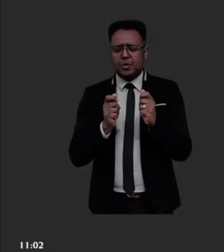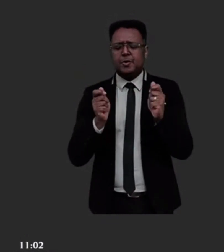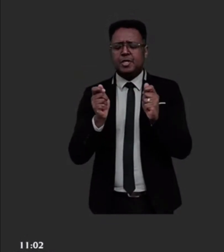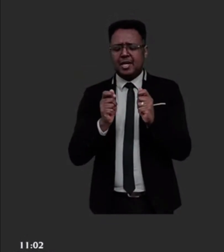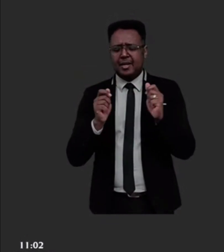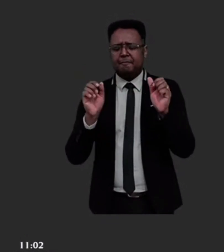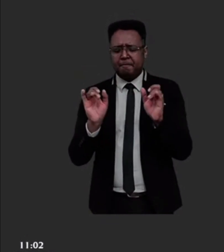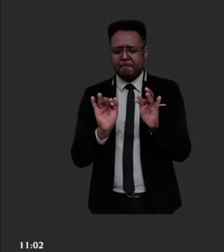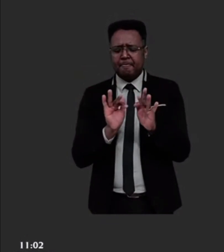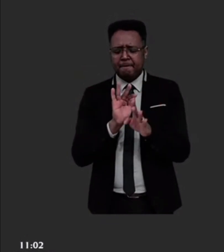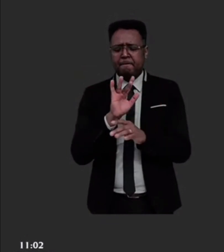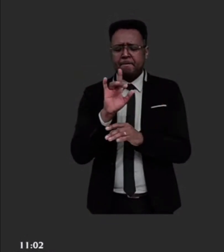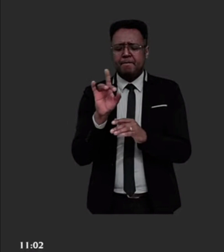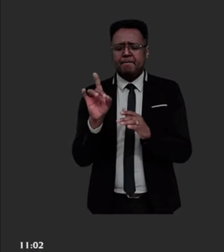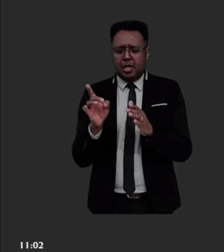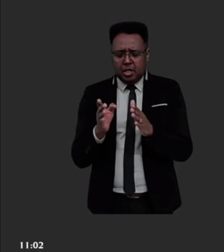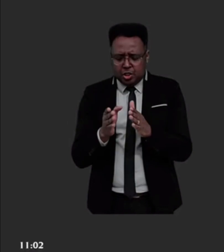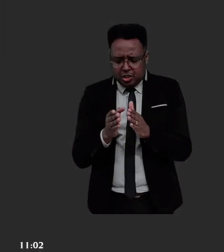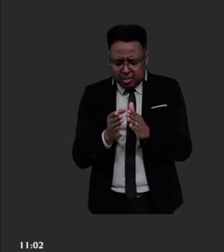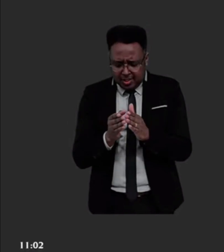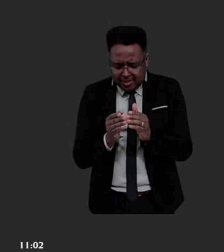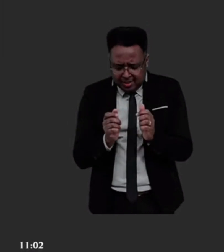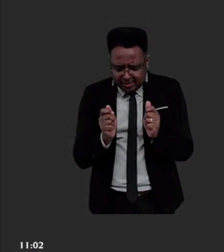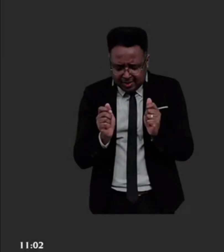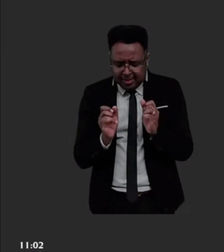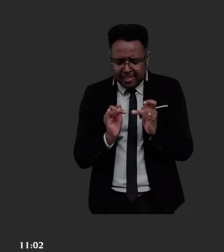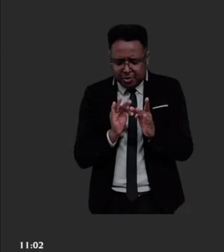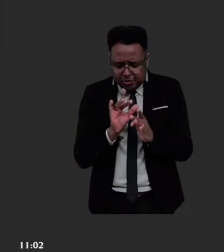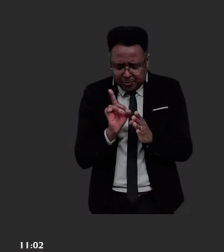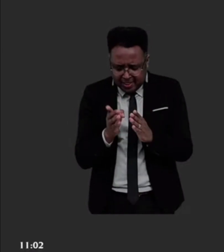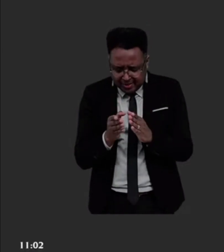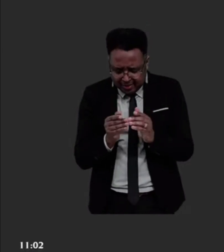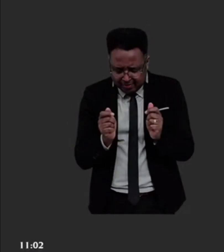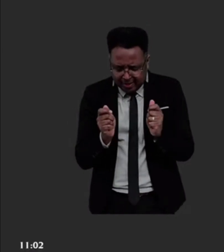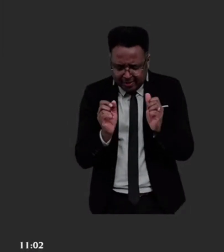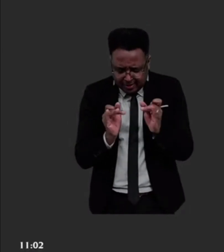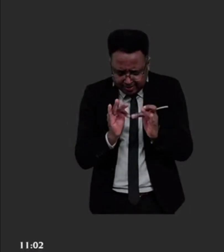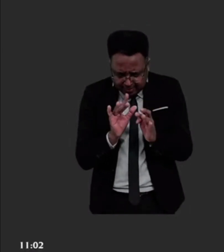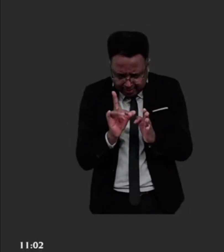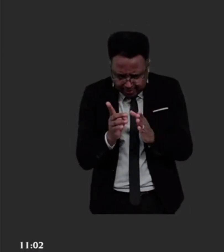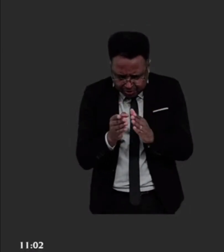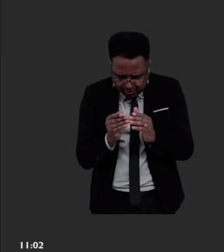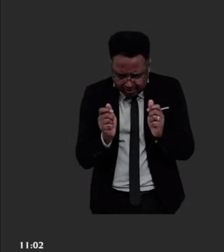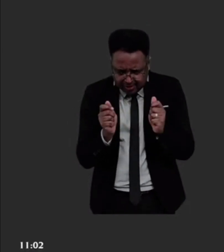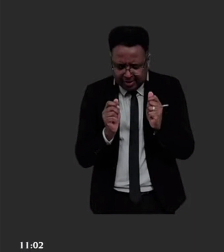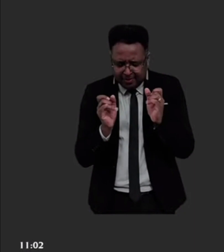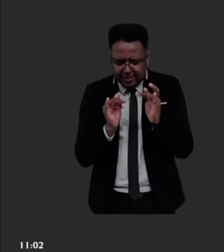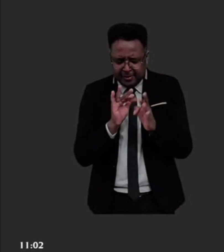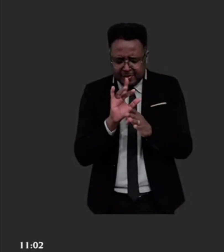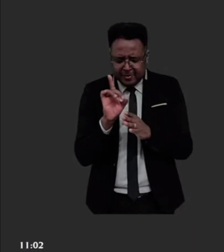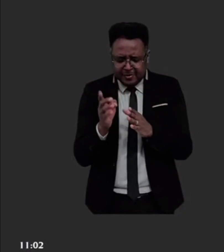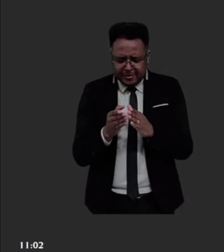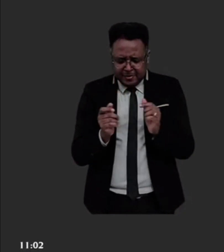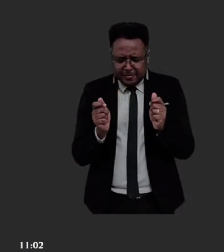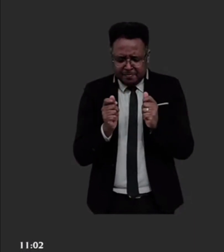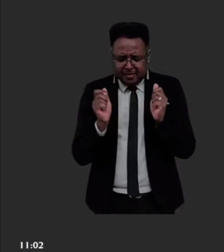Glória a Deus. Glória a Deus. Glória ao Senhor Jesus. Glória a Jesus. Santo é o Deus eterno.